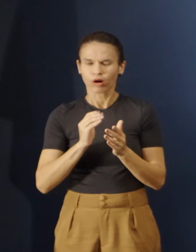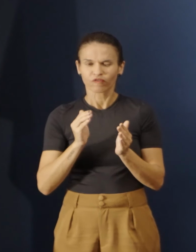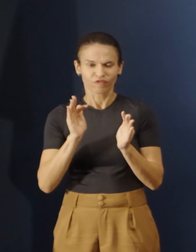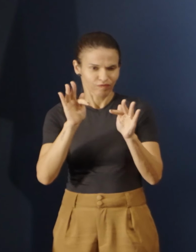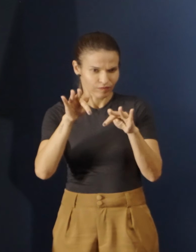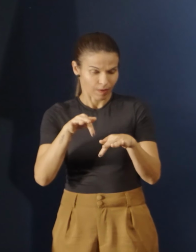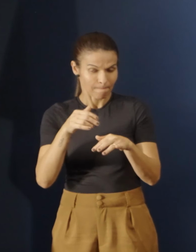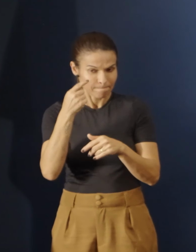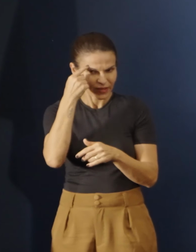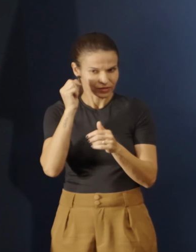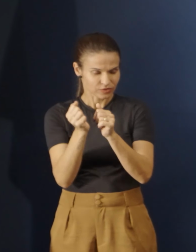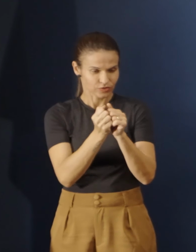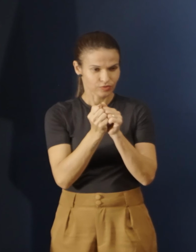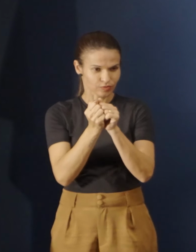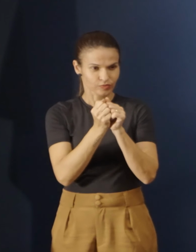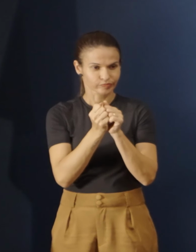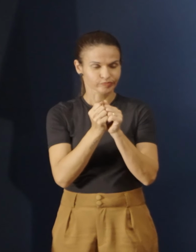comigo.